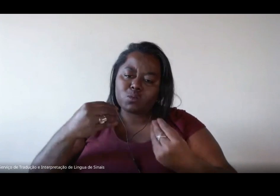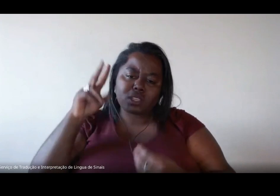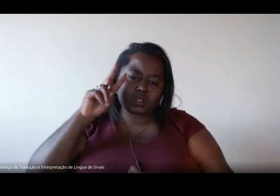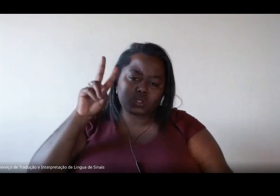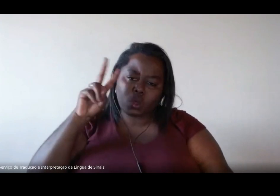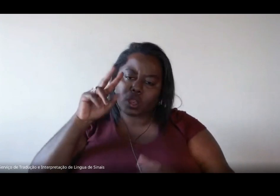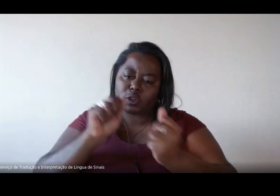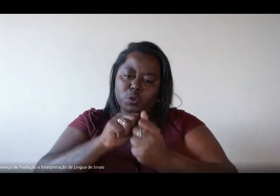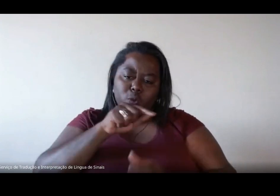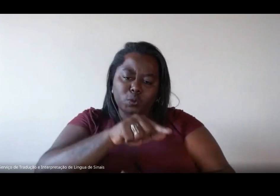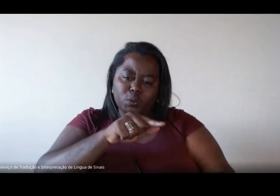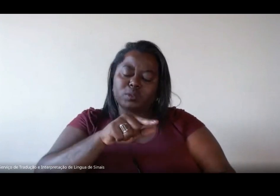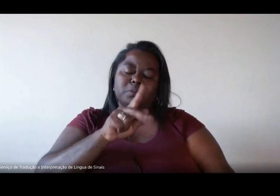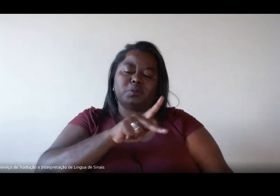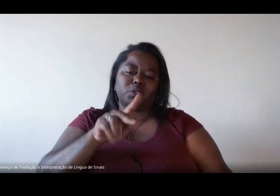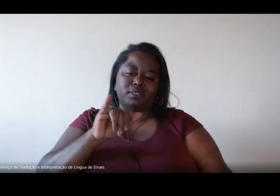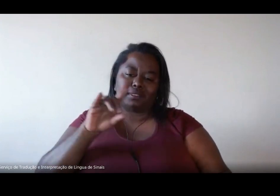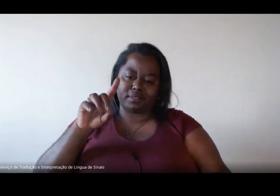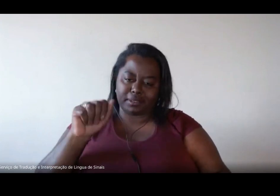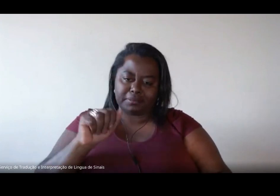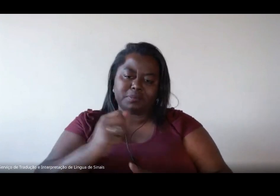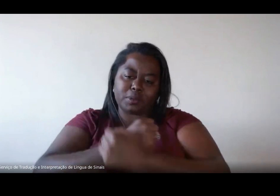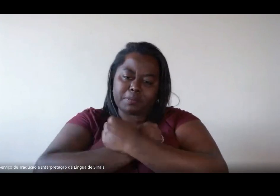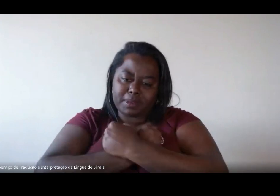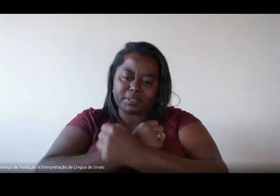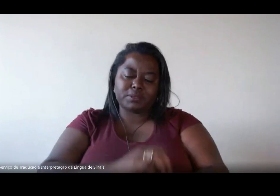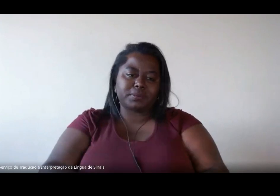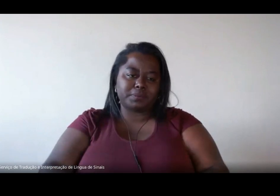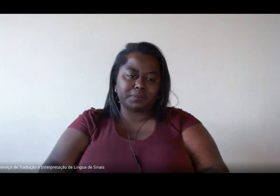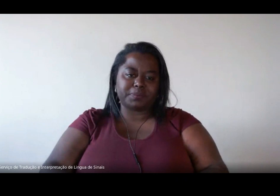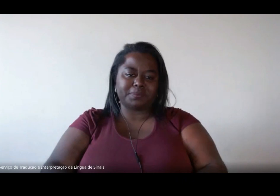muita história aí pela frente com a professora Aida. Um abraço.